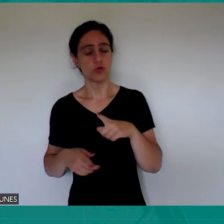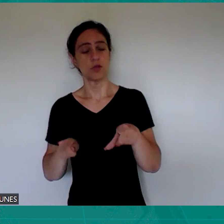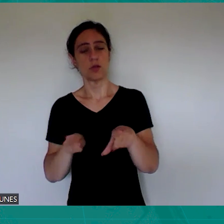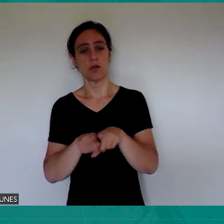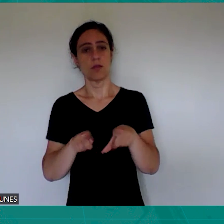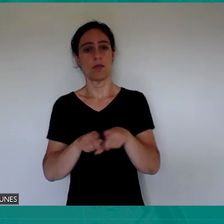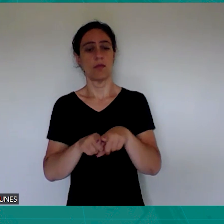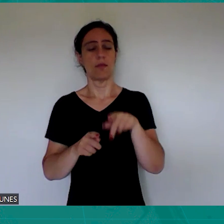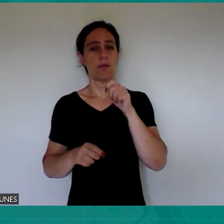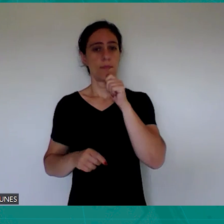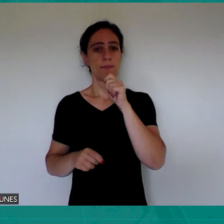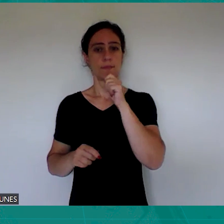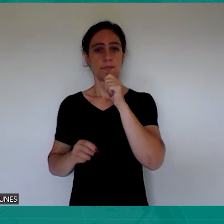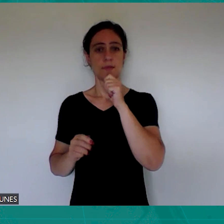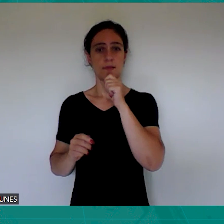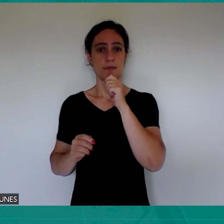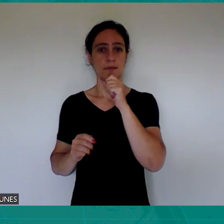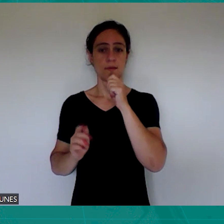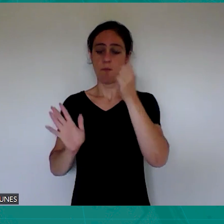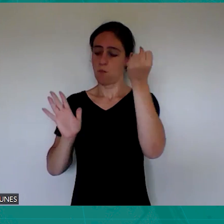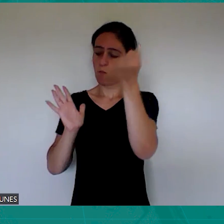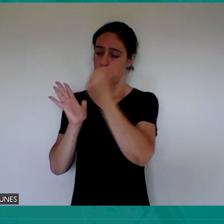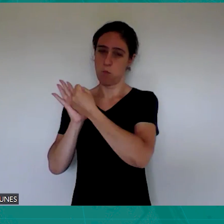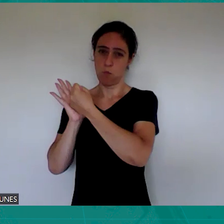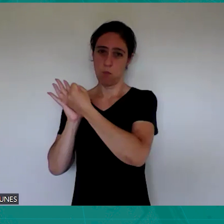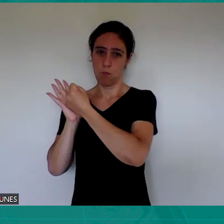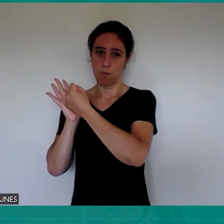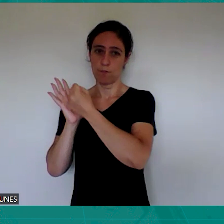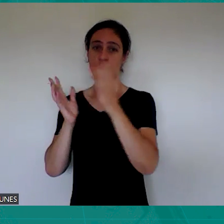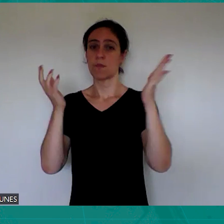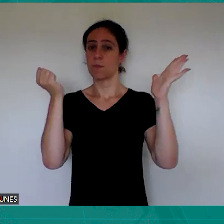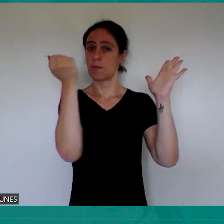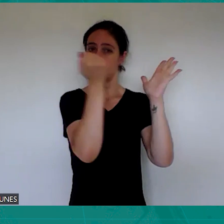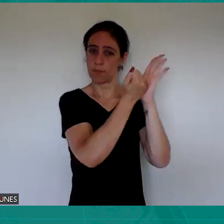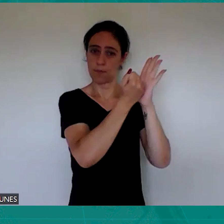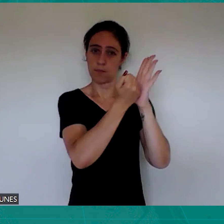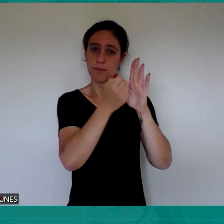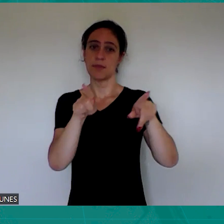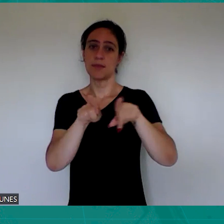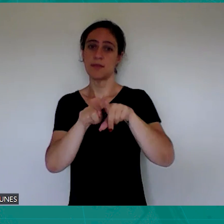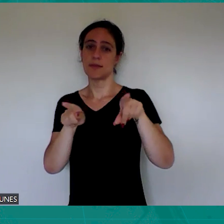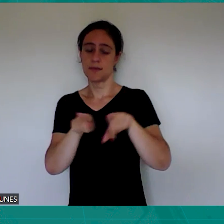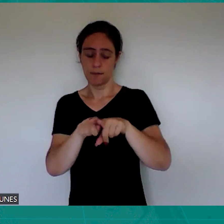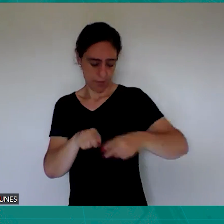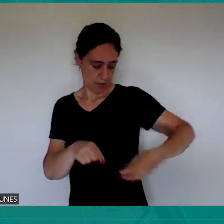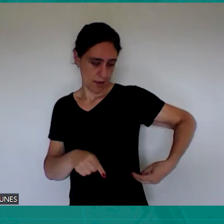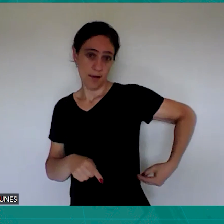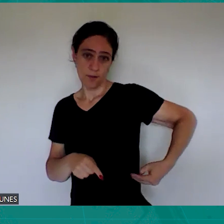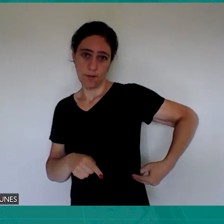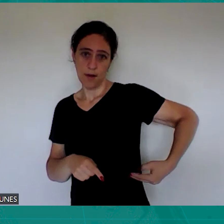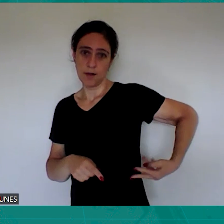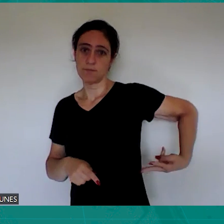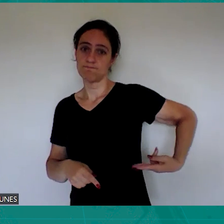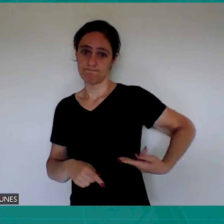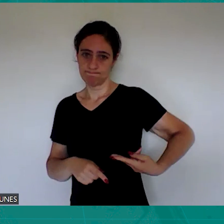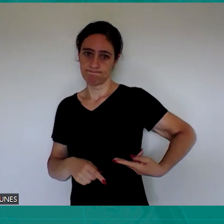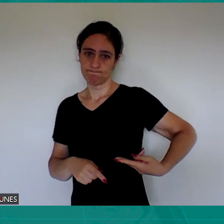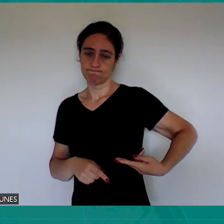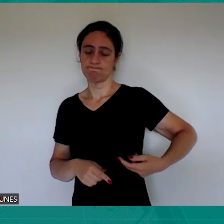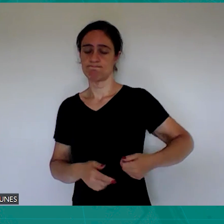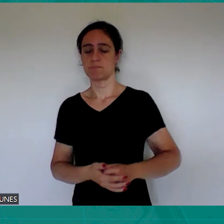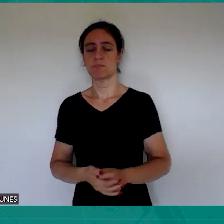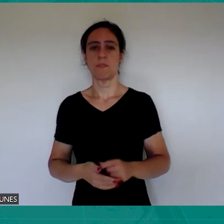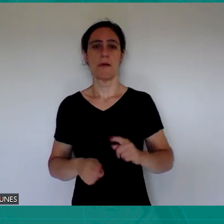das marcas nas mãos e da marca do lado de Jesus. Irmãos, isso que é um mistério, mas ao mesmo